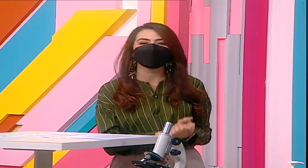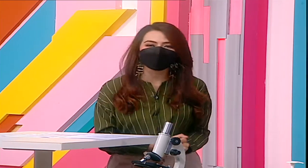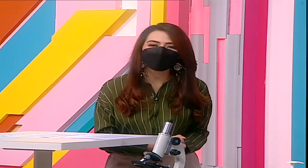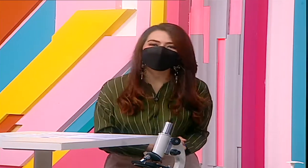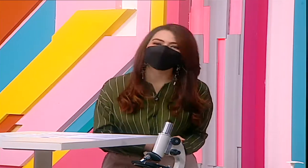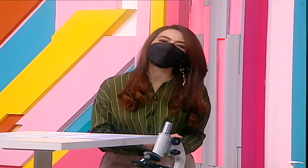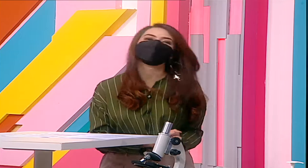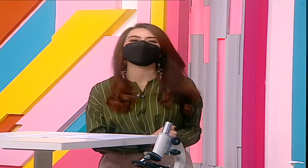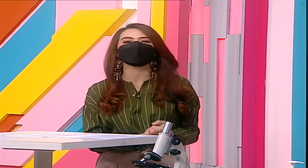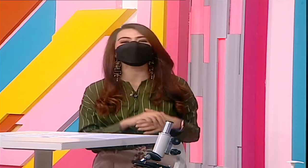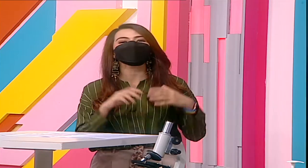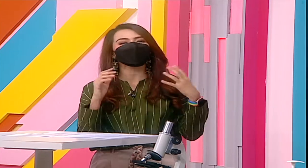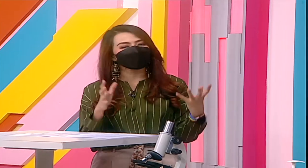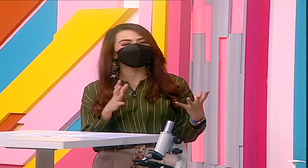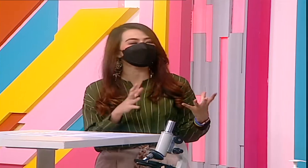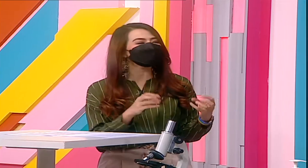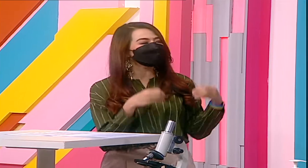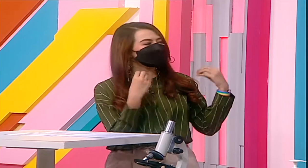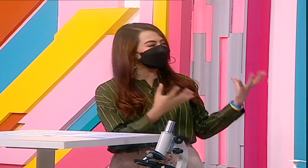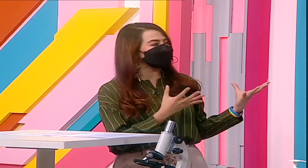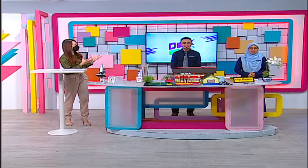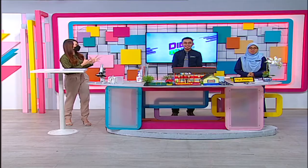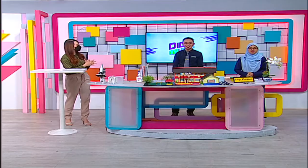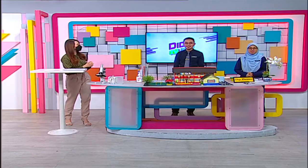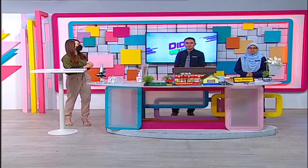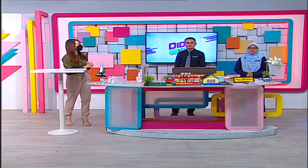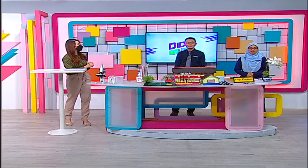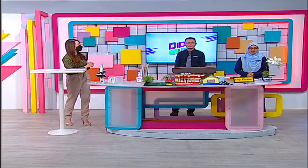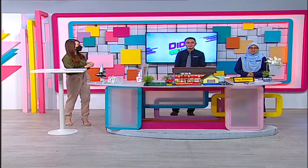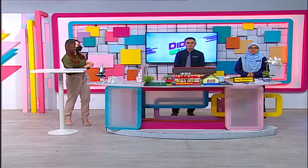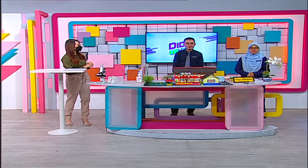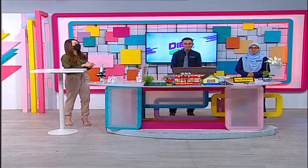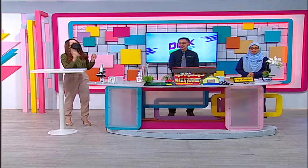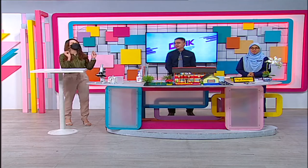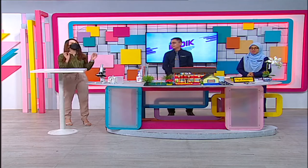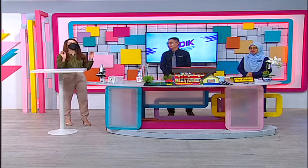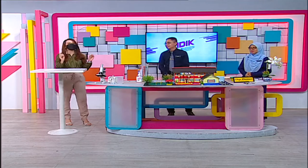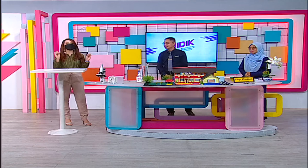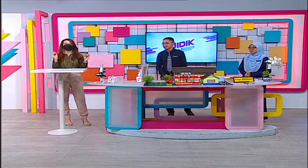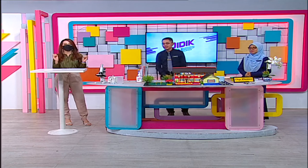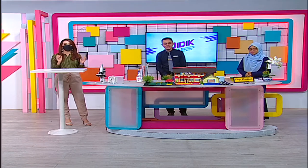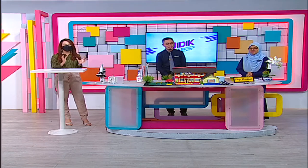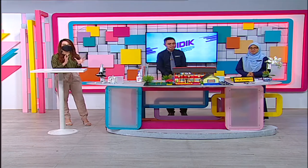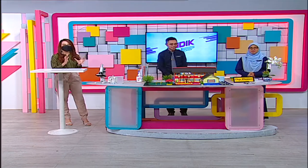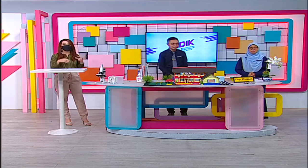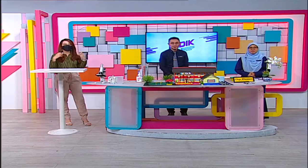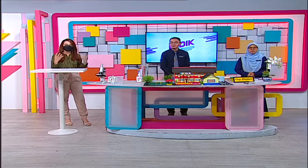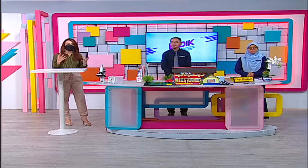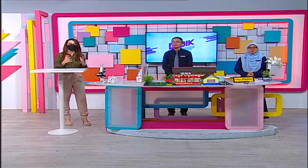cikgu yang akan menemani kita dan bersama-sama mengajar kita untuk mata pelajaran pendidikan khas. Apakah topiknya